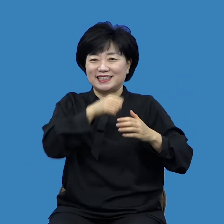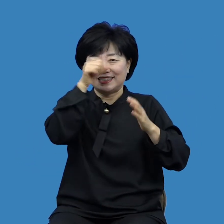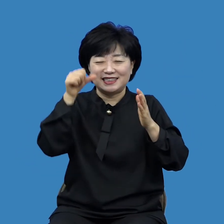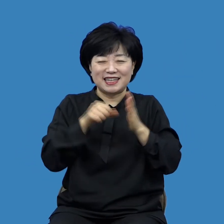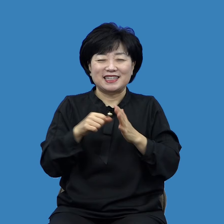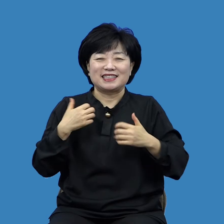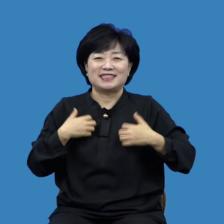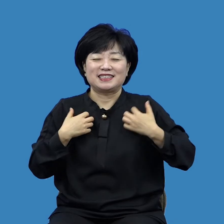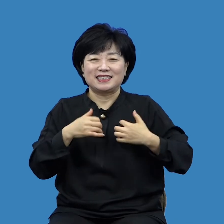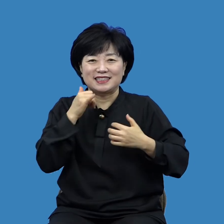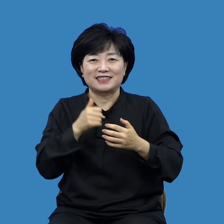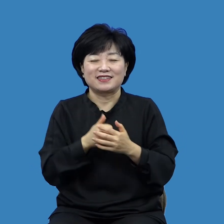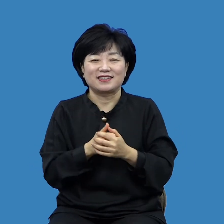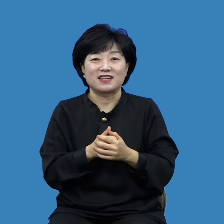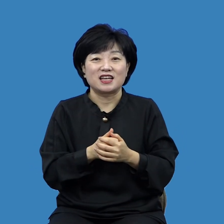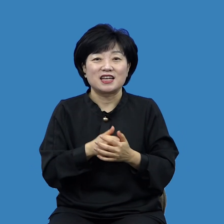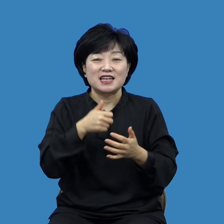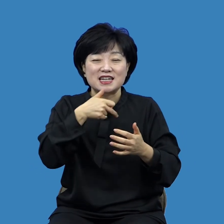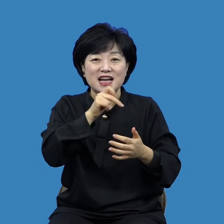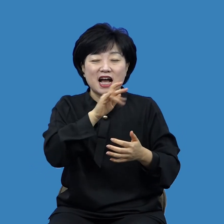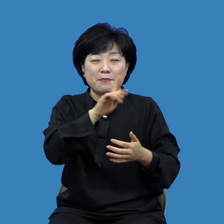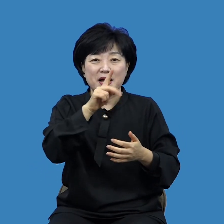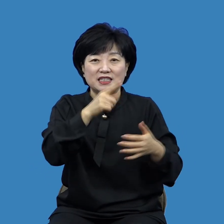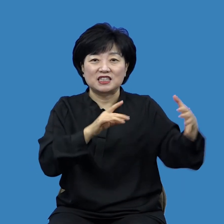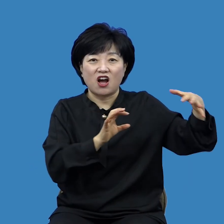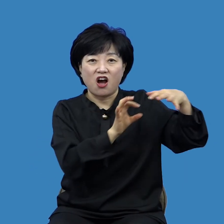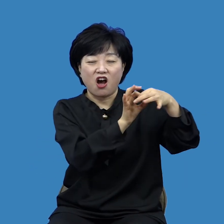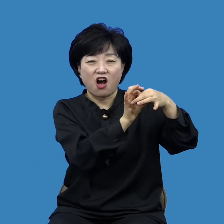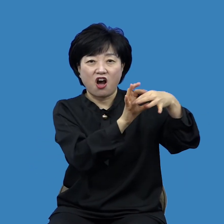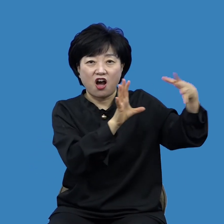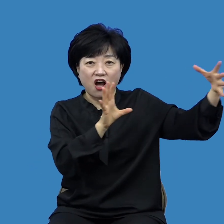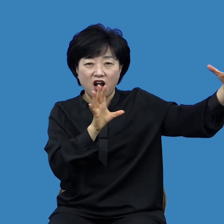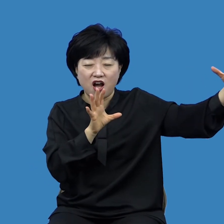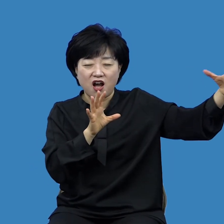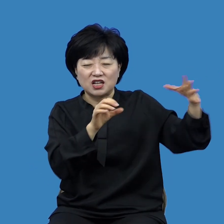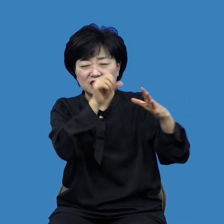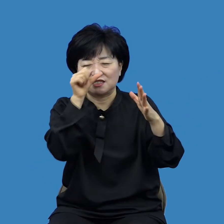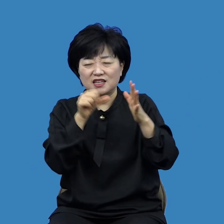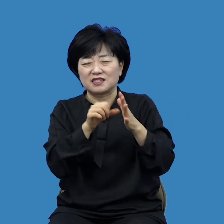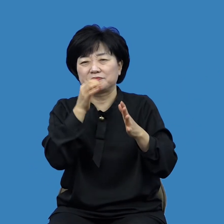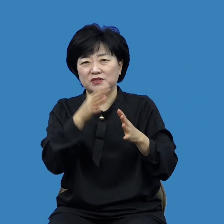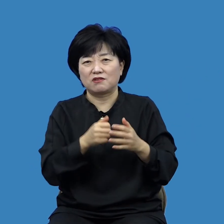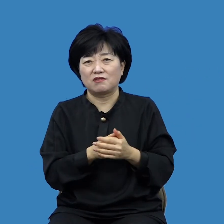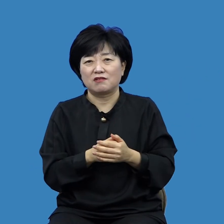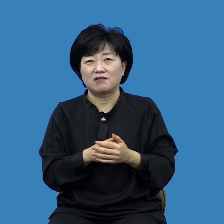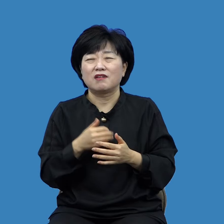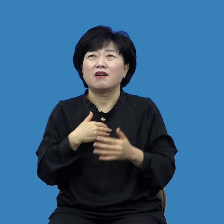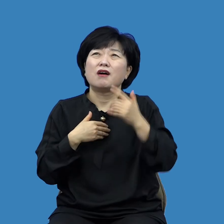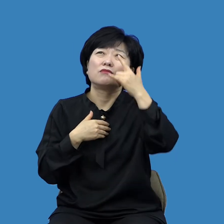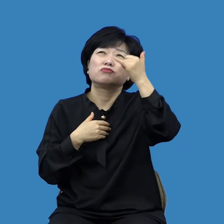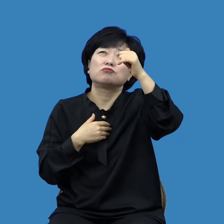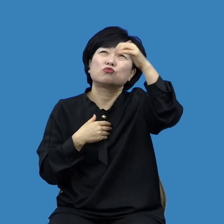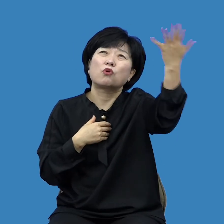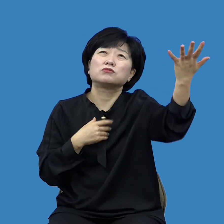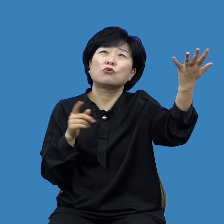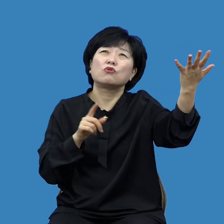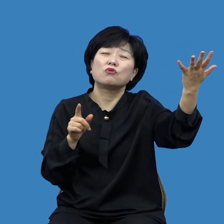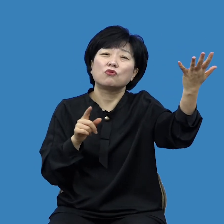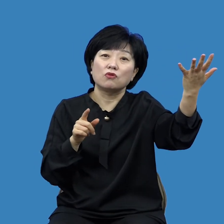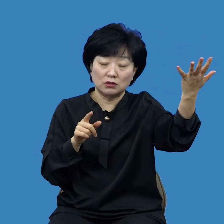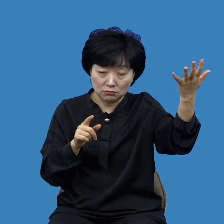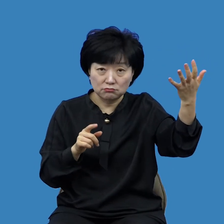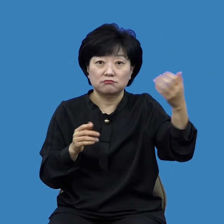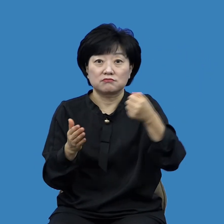거예요. 그런데 이걸 카바드하지 않으면 인생이 굉장히 힘들어지는 거죠. 저희 부모님은 이미 돌아가셨는데요, 그래서 교회를